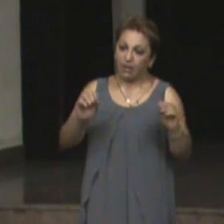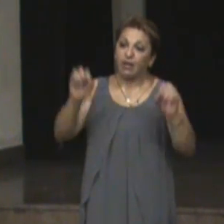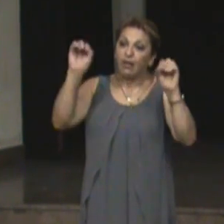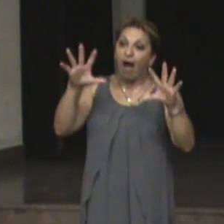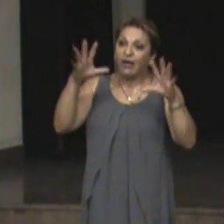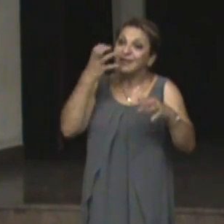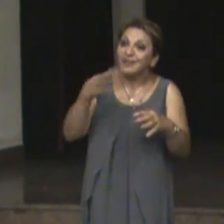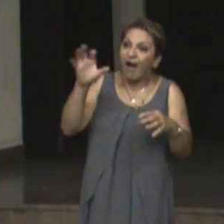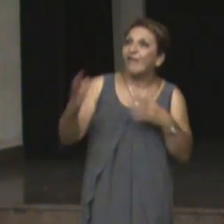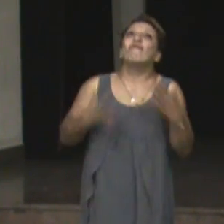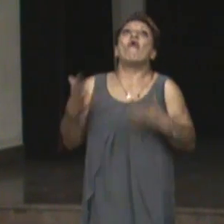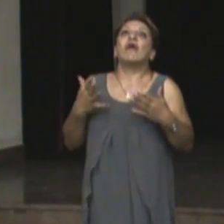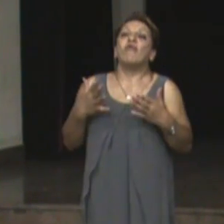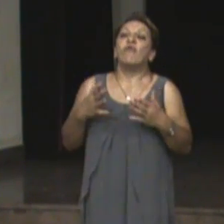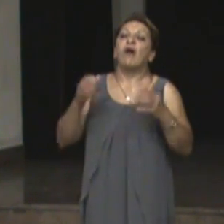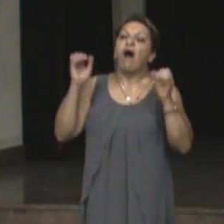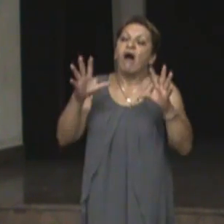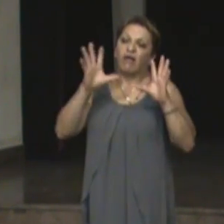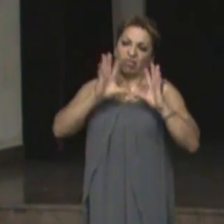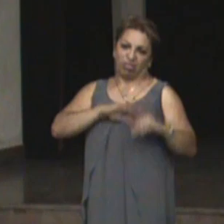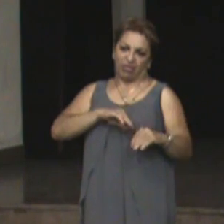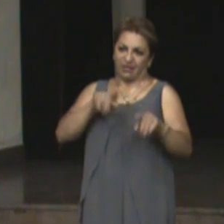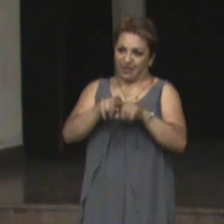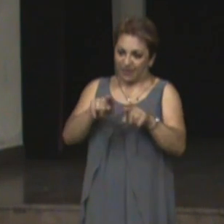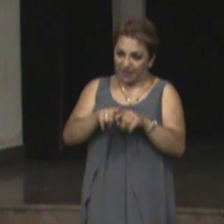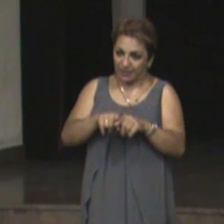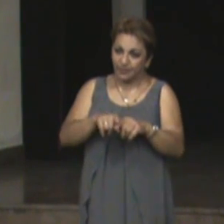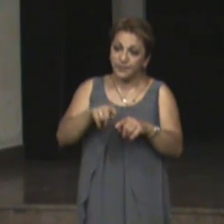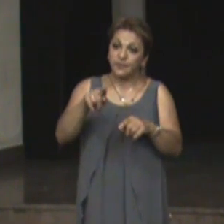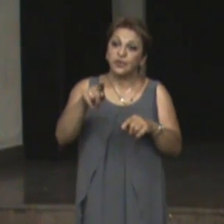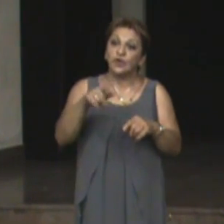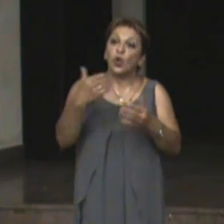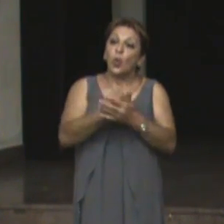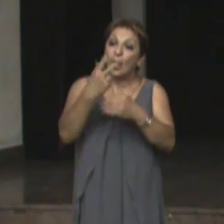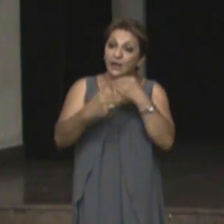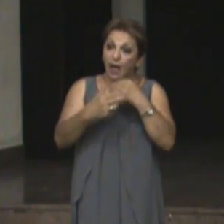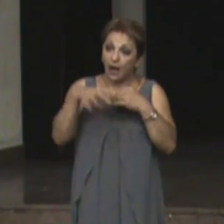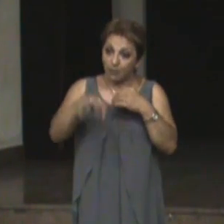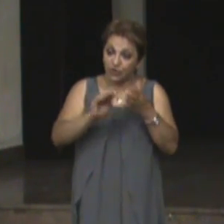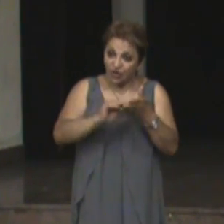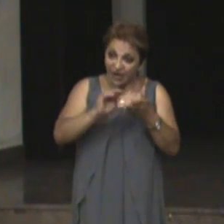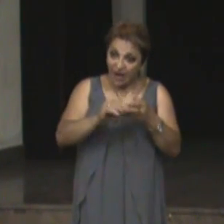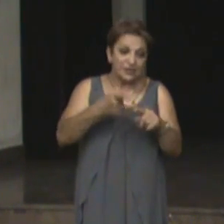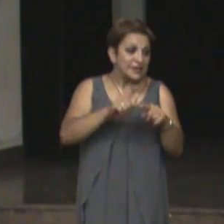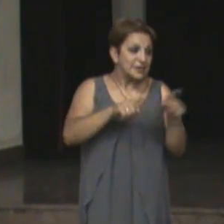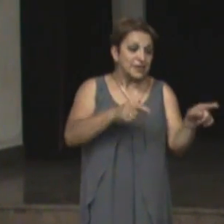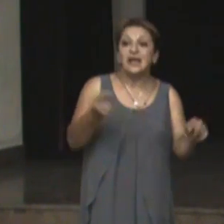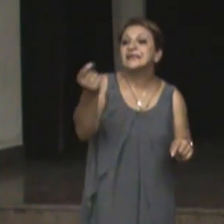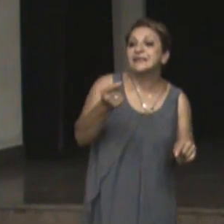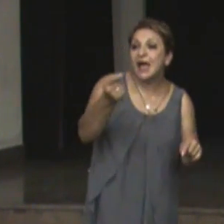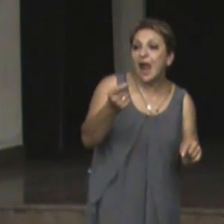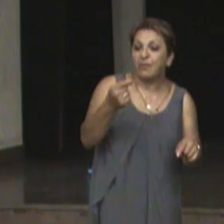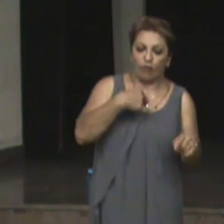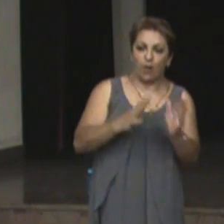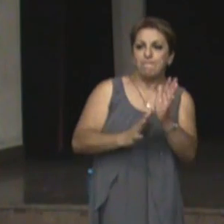հանկարծակի բռնակվեց, այդպես էլ հանկարծակի կարող է մարել, բայց այն ինչ որ կա դուր պտակարան, սա է այդ սերը, որ պիտի պտուղ տա